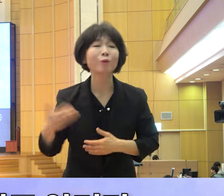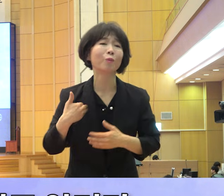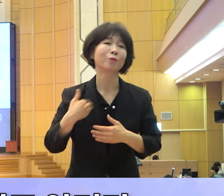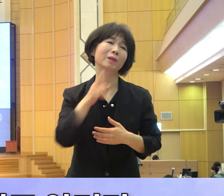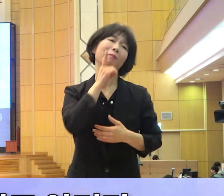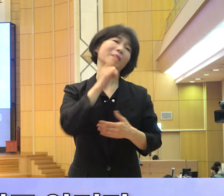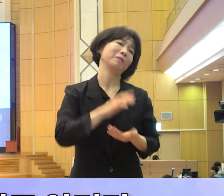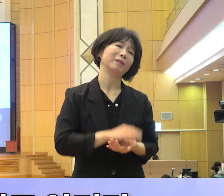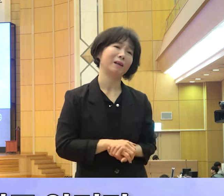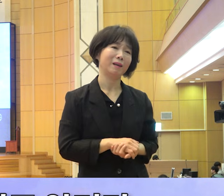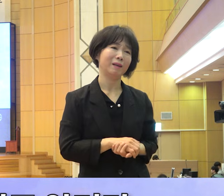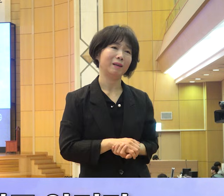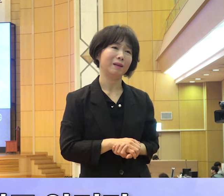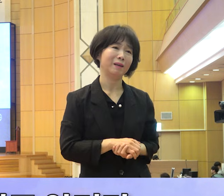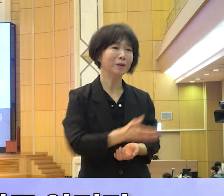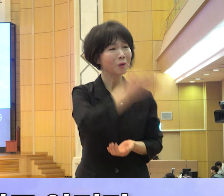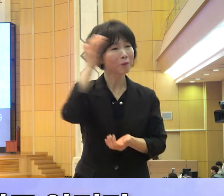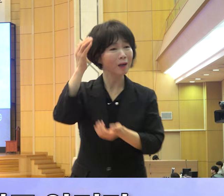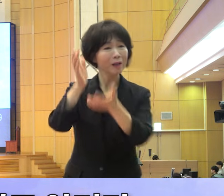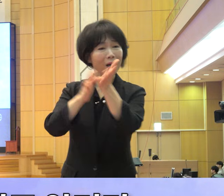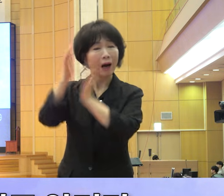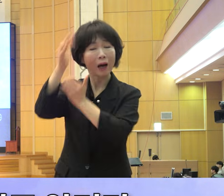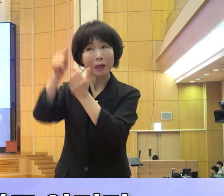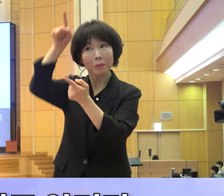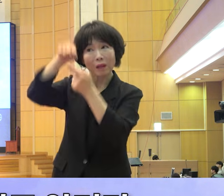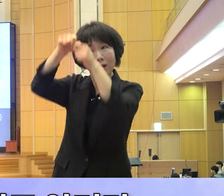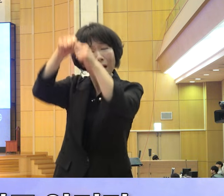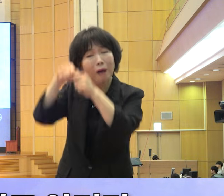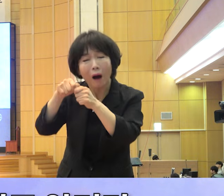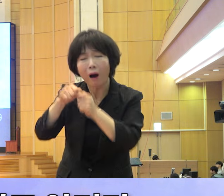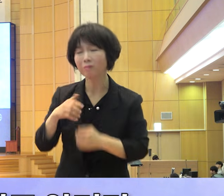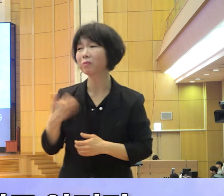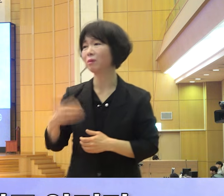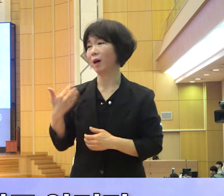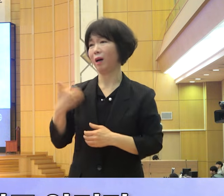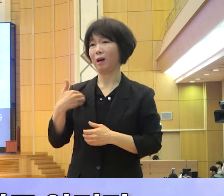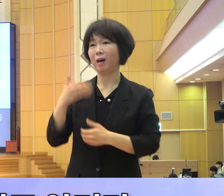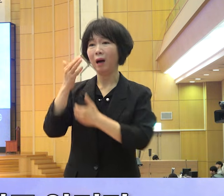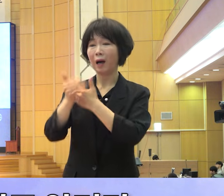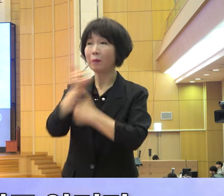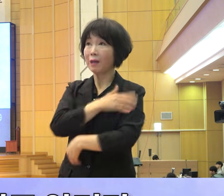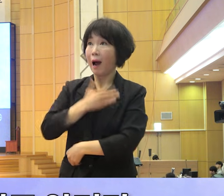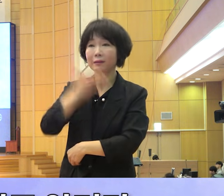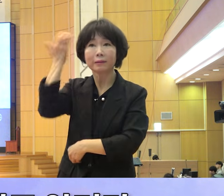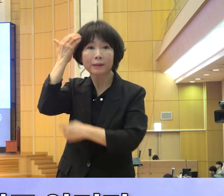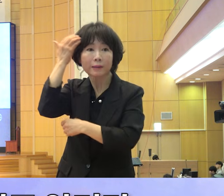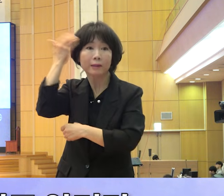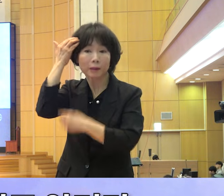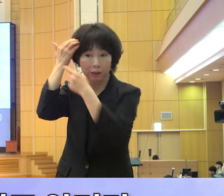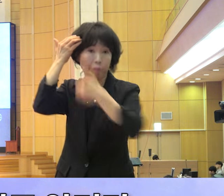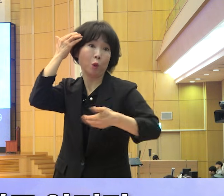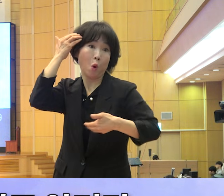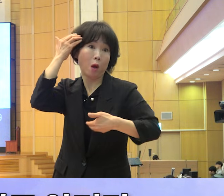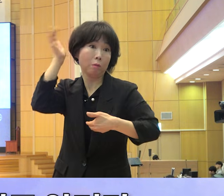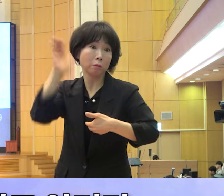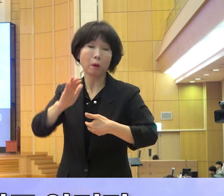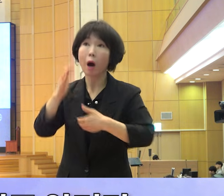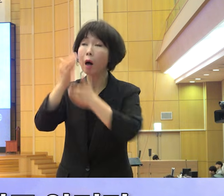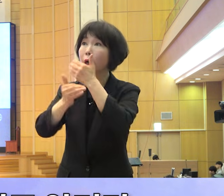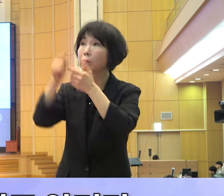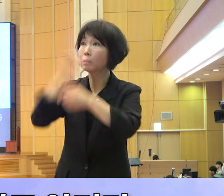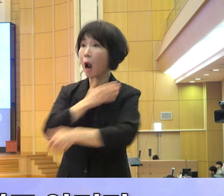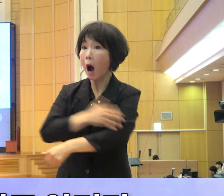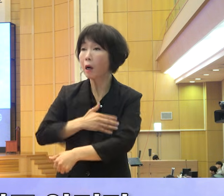주님을 믿노라면서 주님도 알지 못하는, 주님을 아는 지식이 있으면 좋은데 주님을 알지 못한